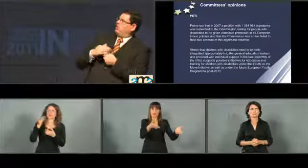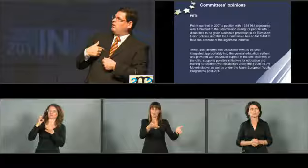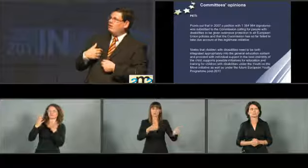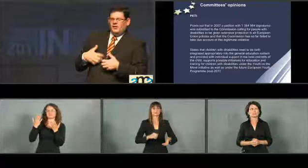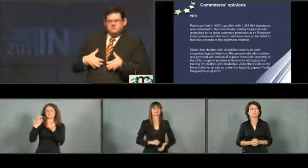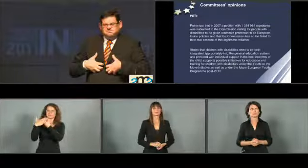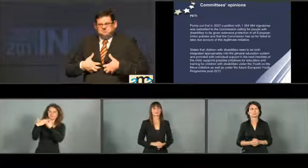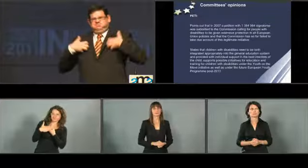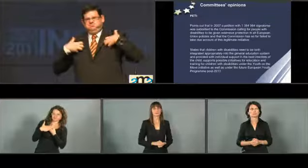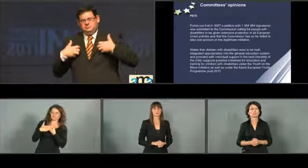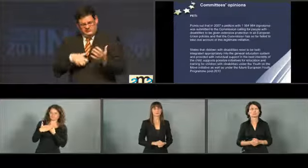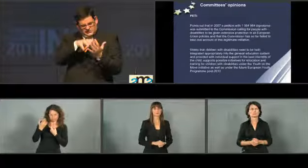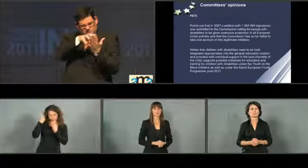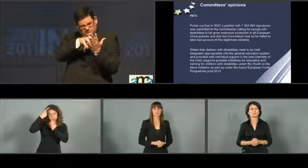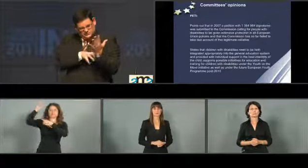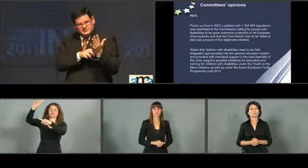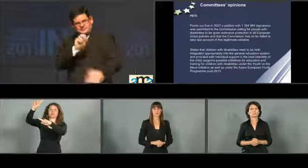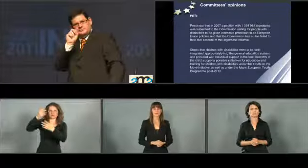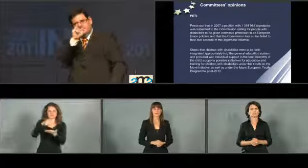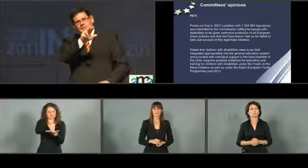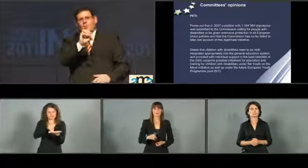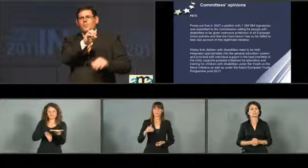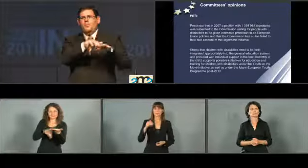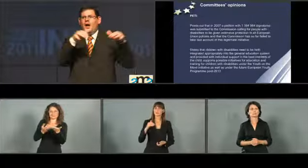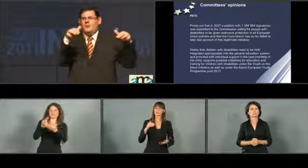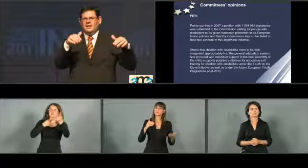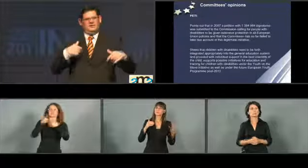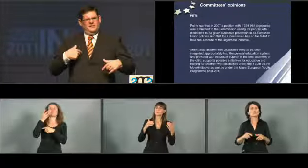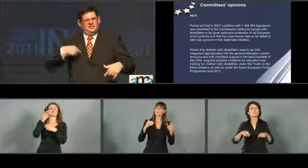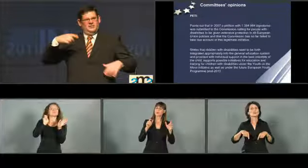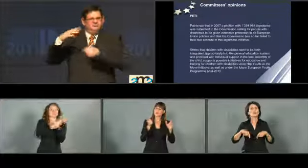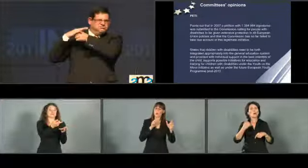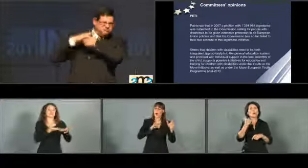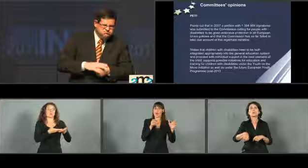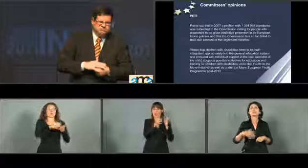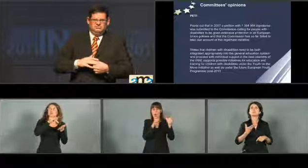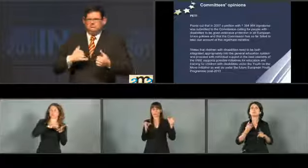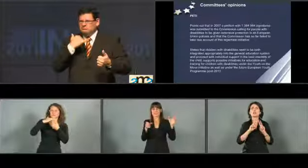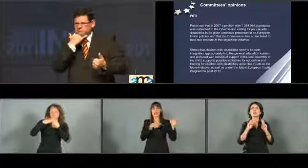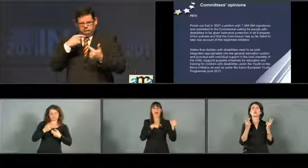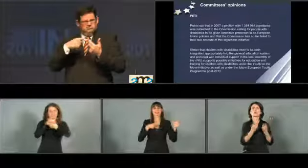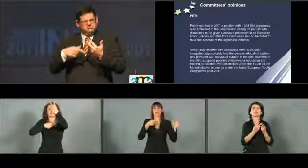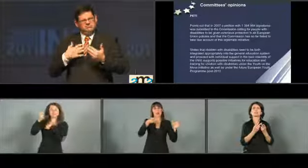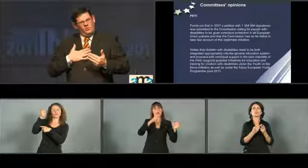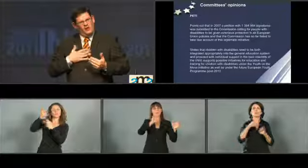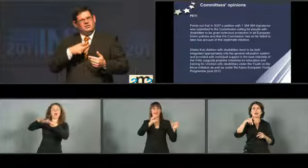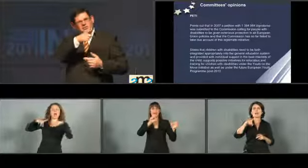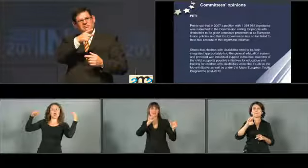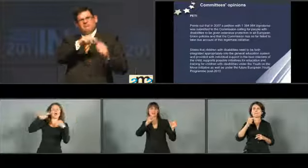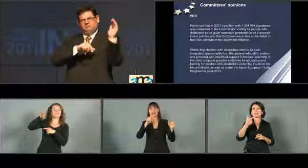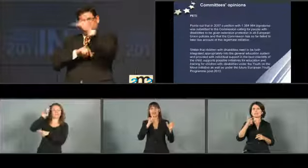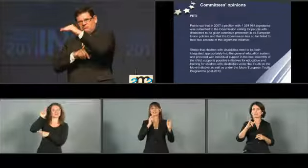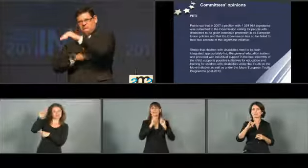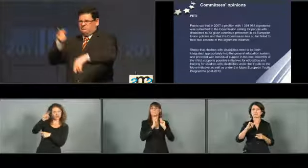Ensuite, on a la PETI, donc, qui signifie pétition. Donc, ce sont lorsqu'on se rend compte